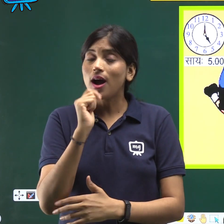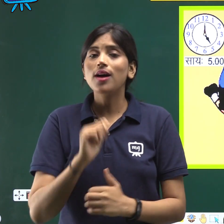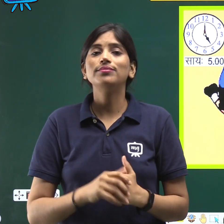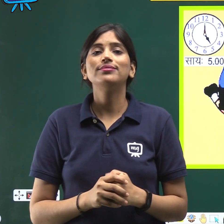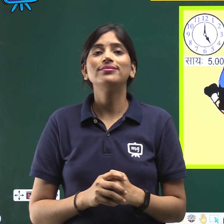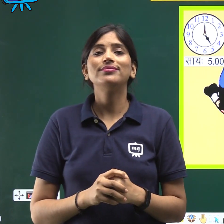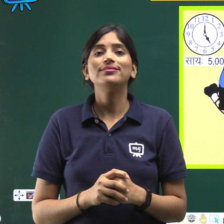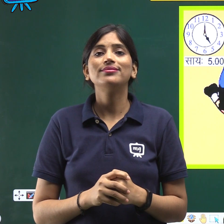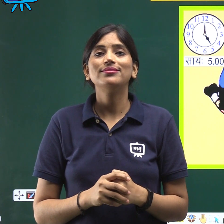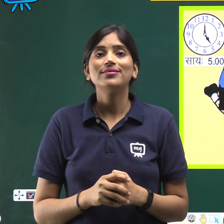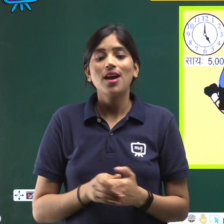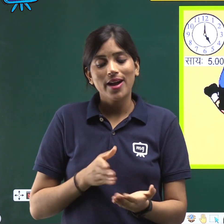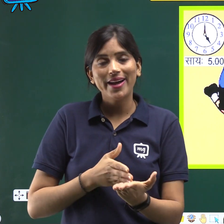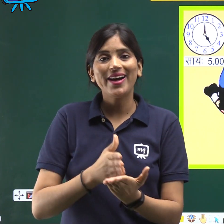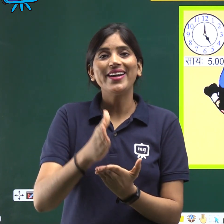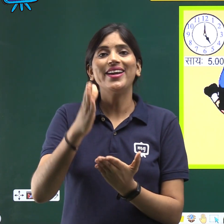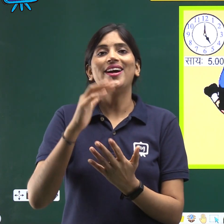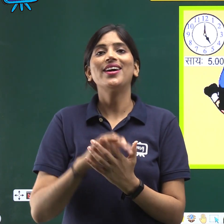गतिविधि करना।